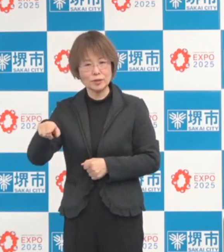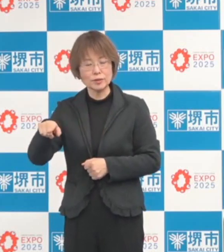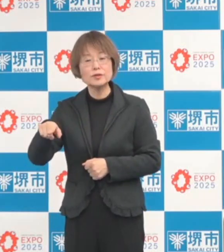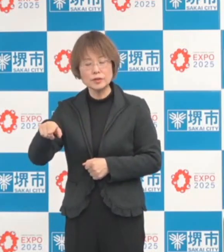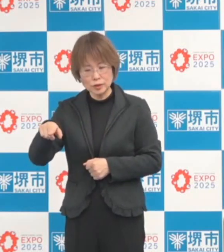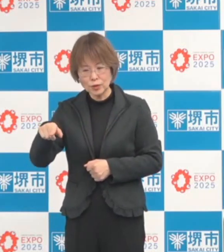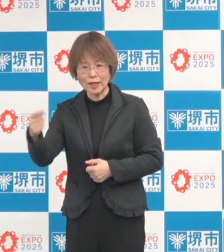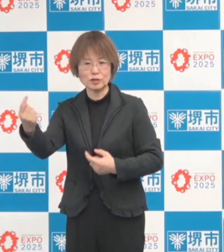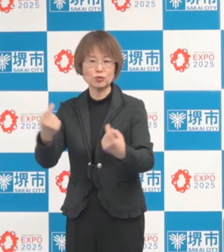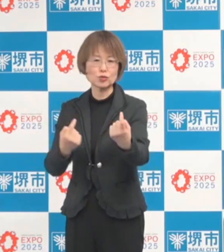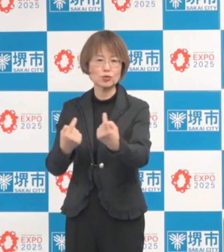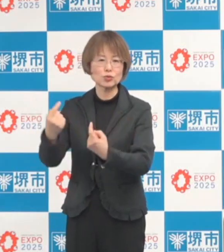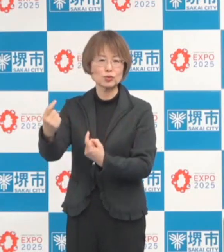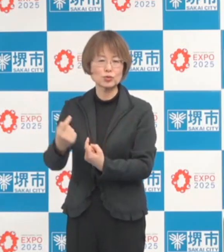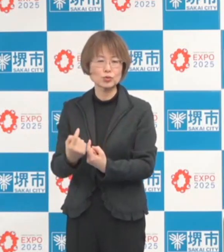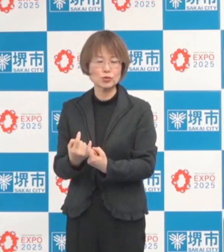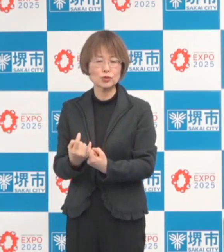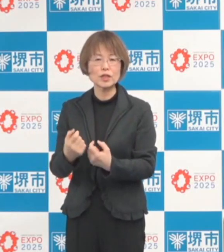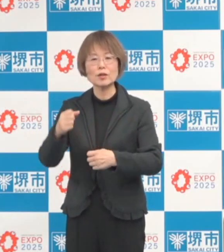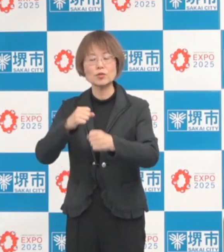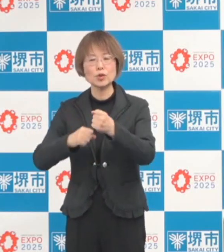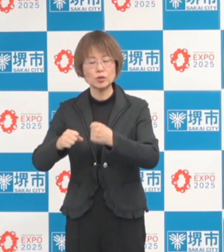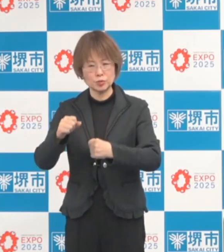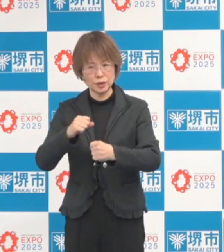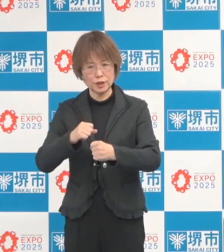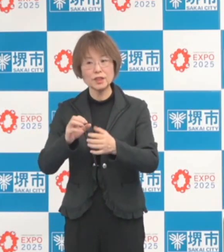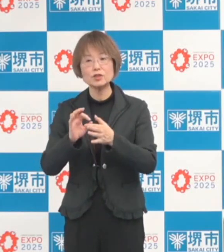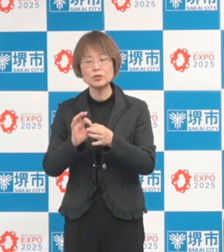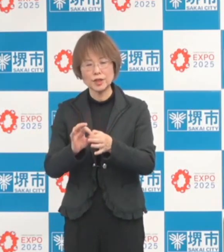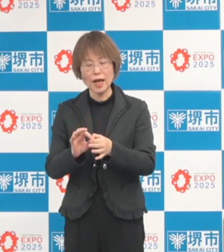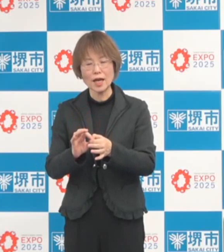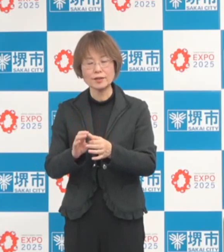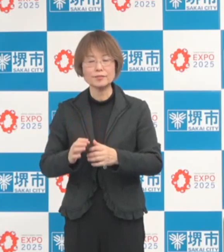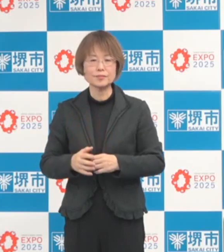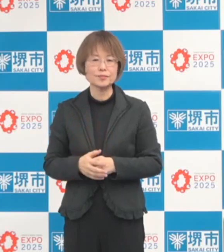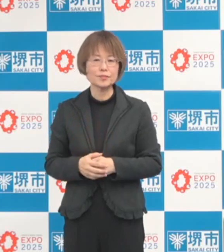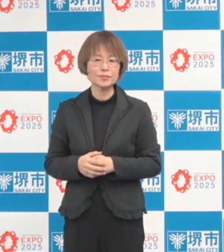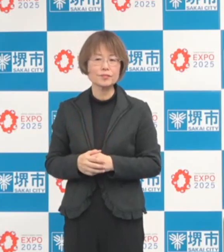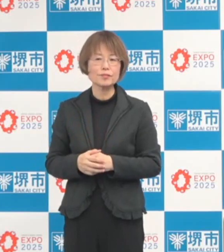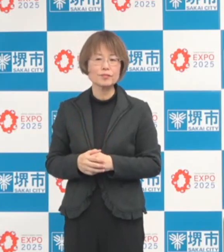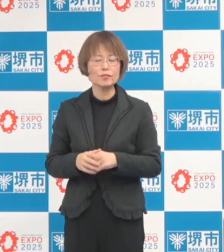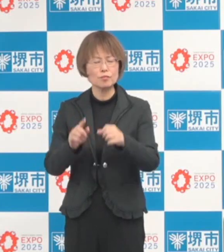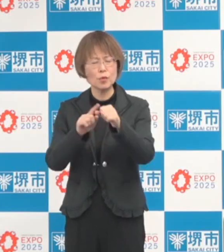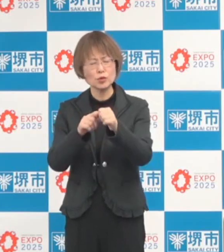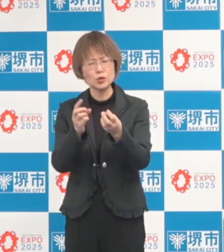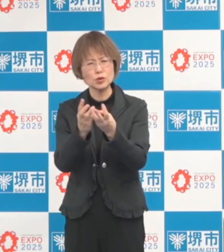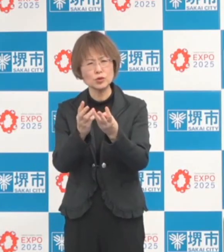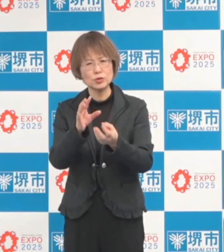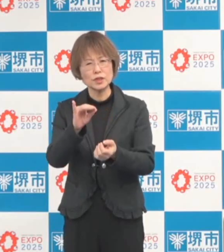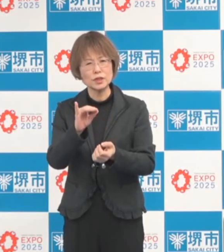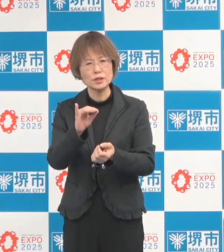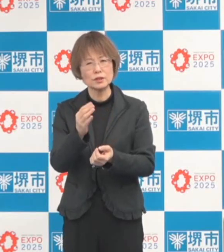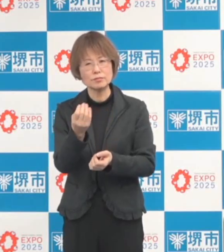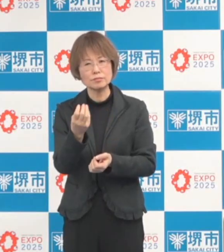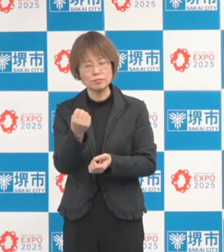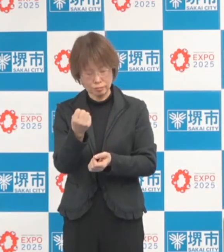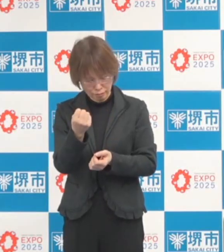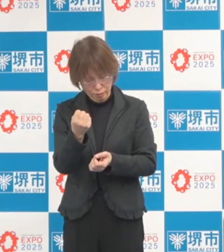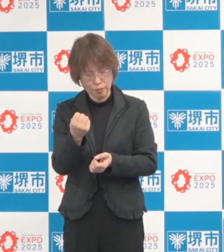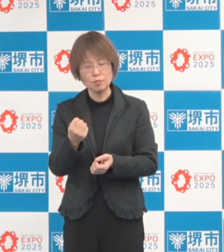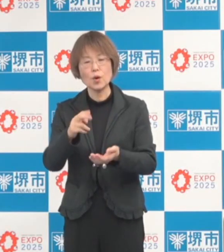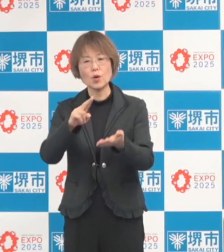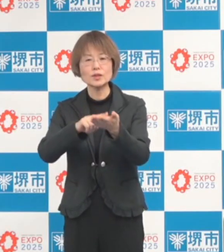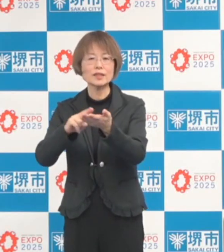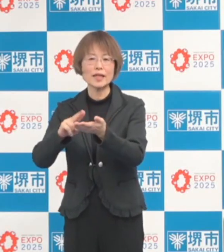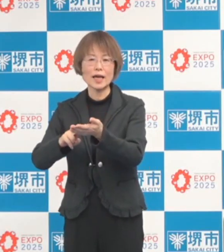に来てもらうための取り組み、それらについてどういうふうな目標数字を設定しながら進捗を見ていくか